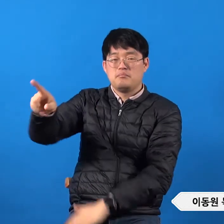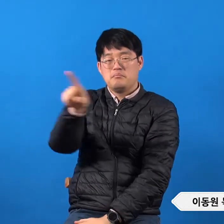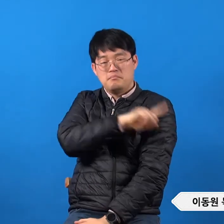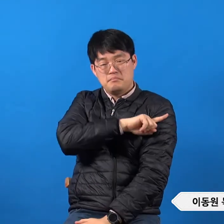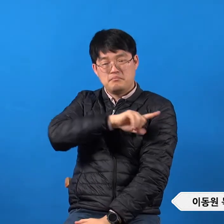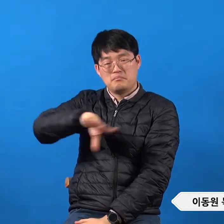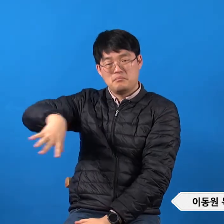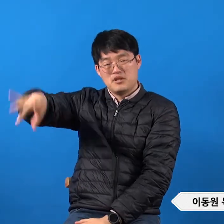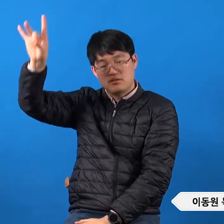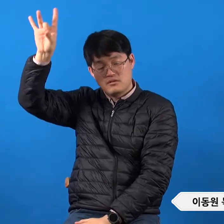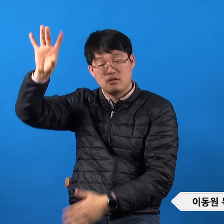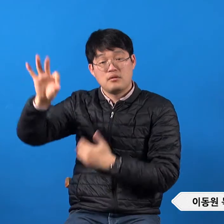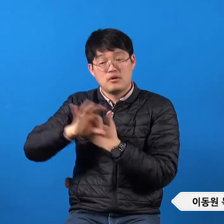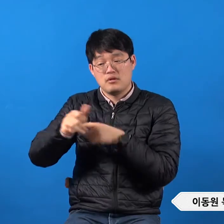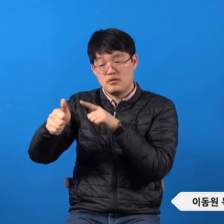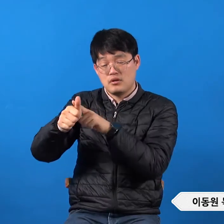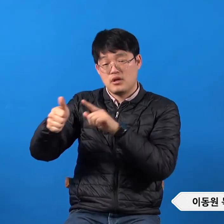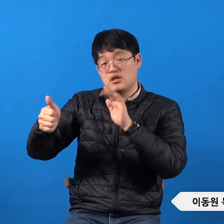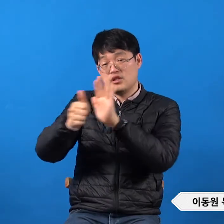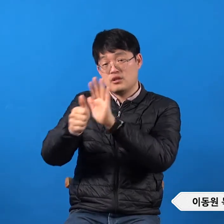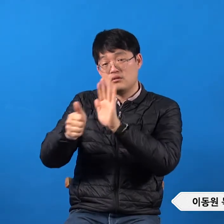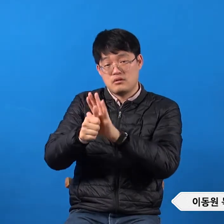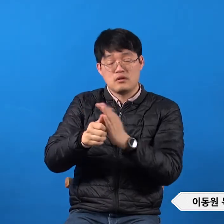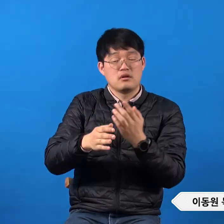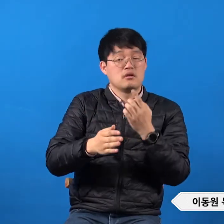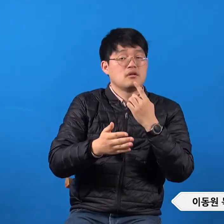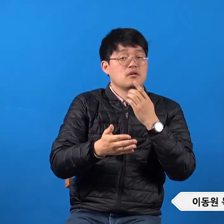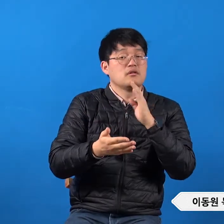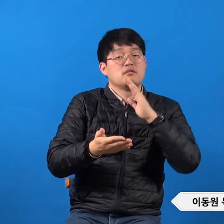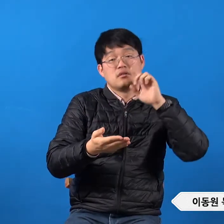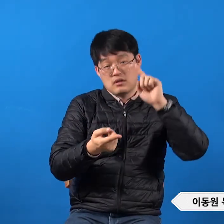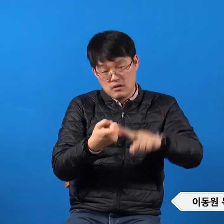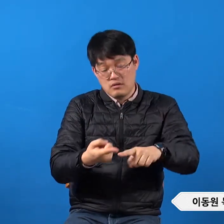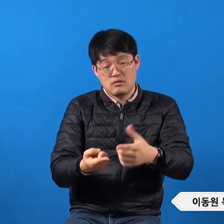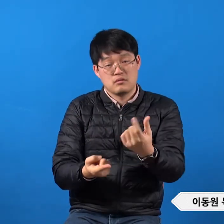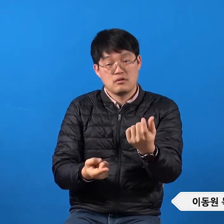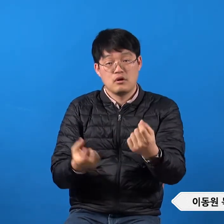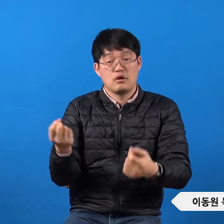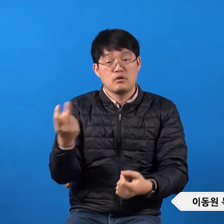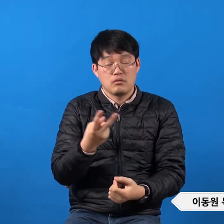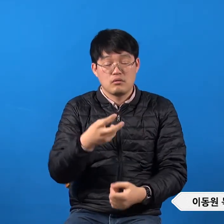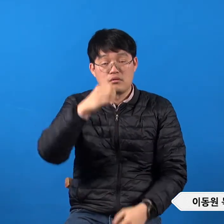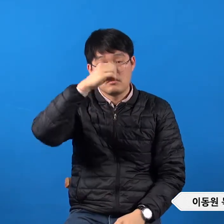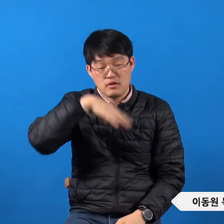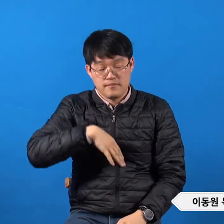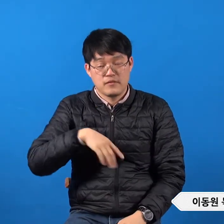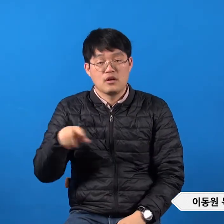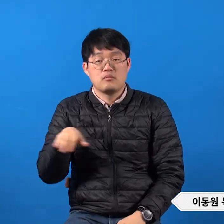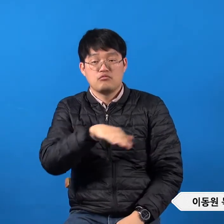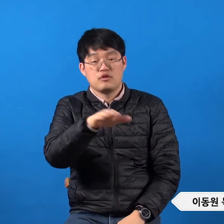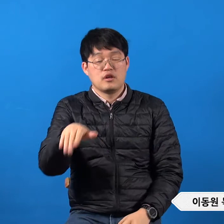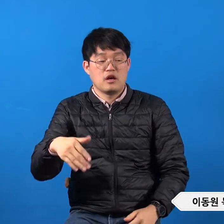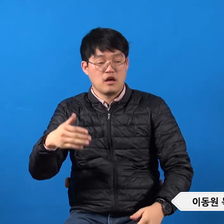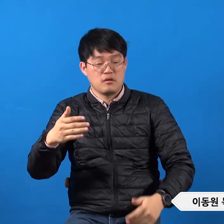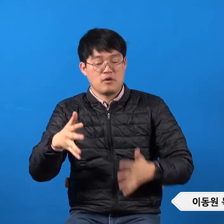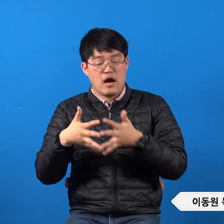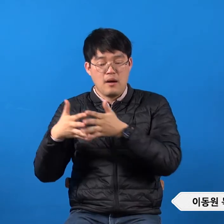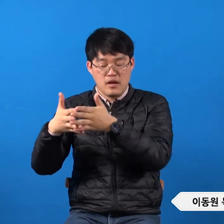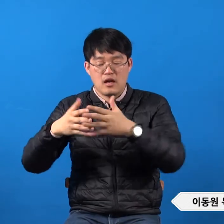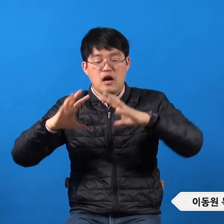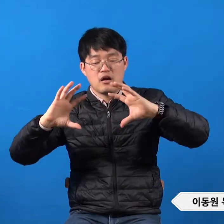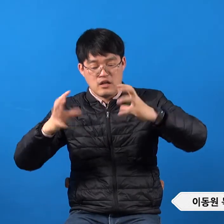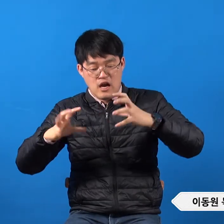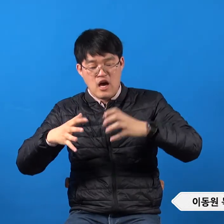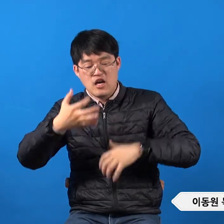하나님 먼저 그랬다면 그분을 지지하는 것이 당연하죠. 또 단순히 그냥 우리의 국익을